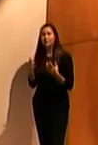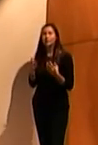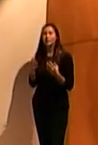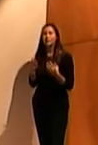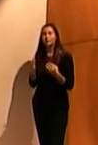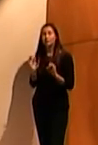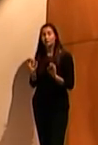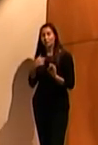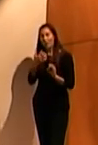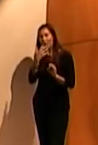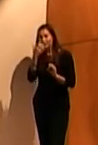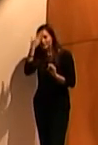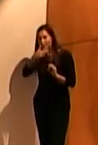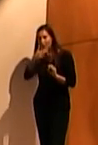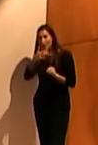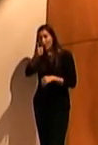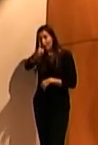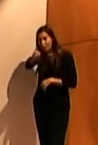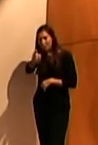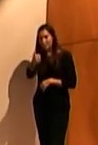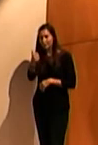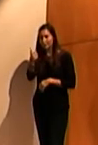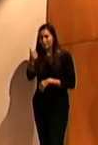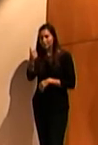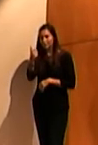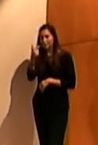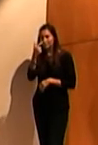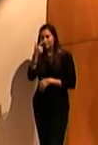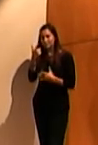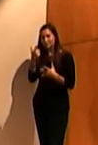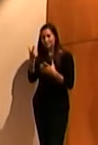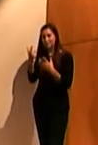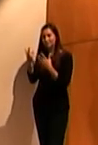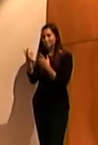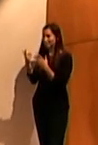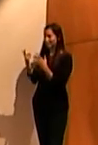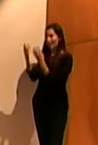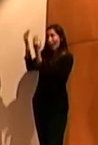vous, de votre côté, d'avoir un dispositif comme ça qui a pu venir perturber aussi le fonctionnement habituel?